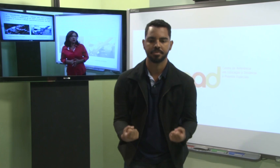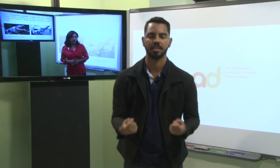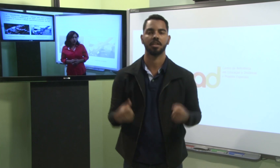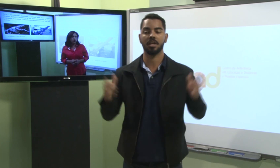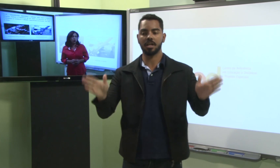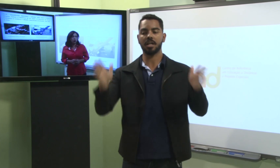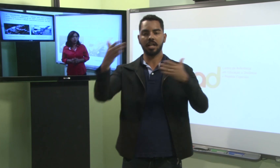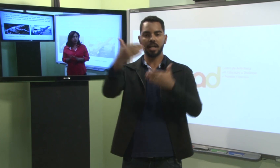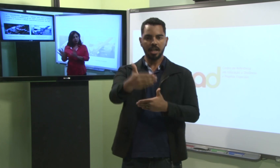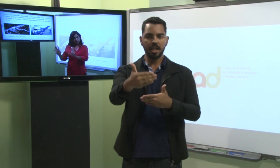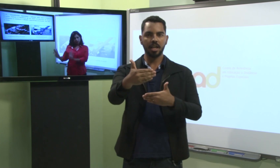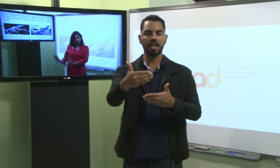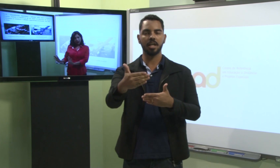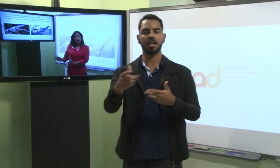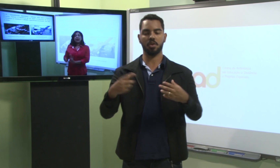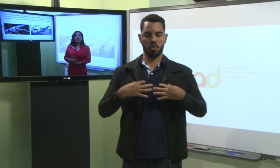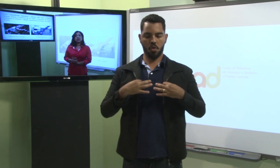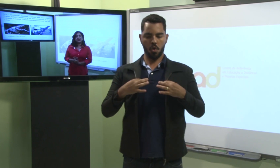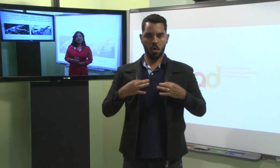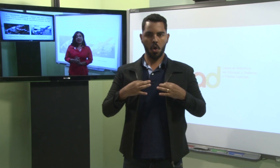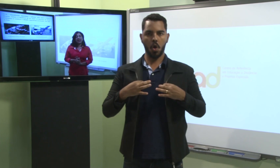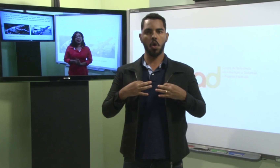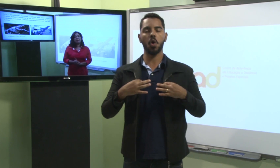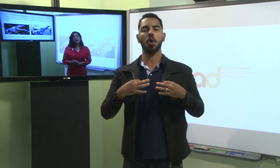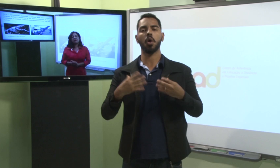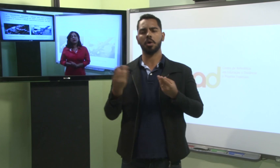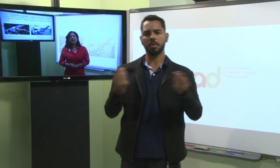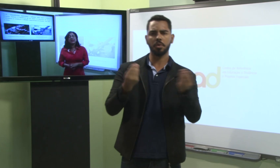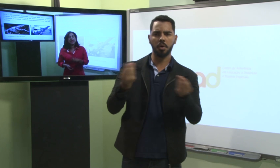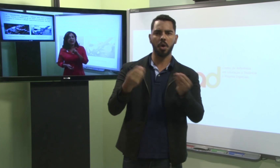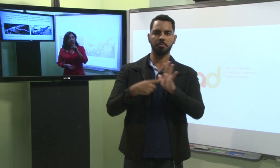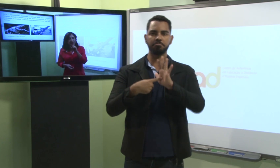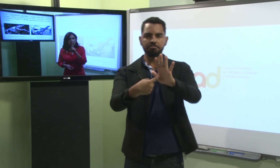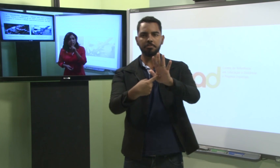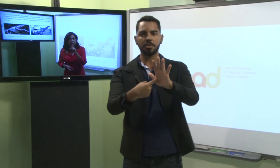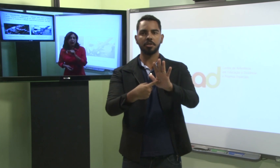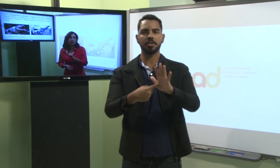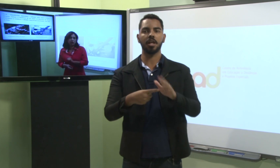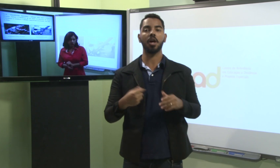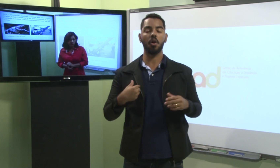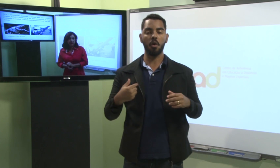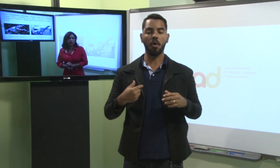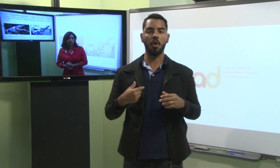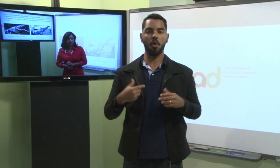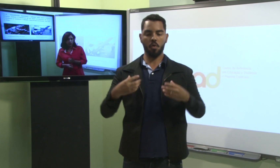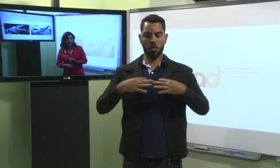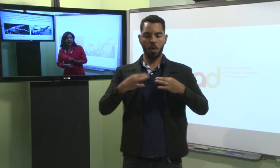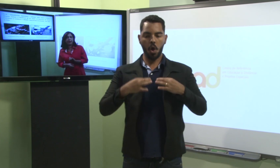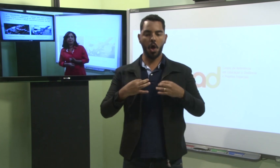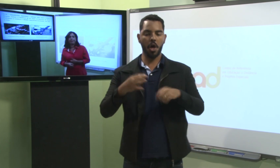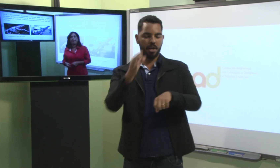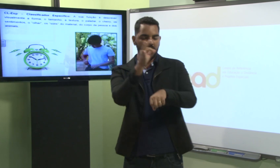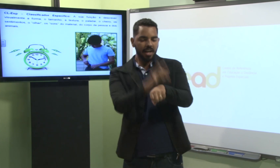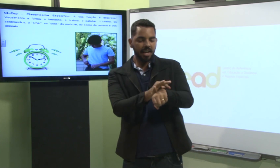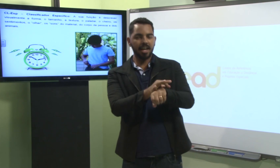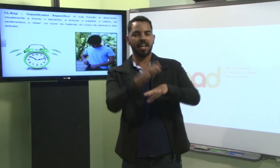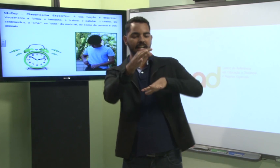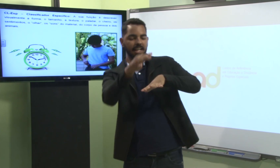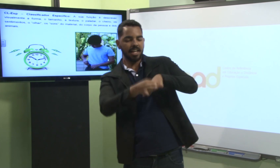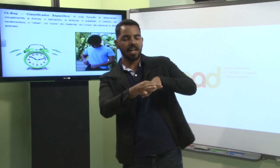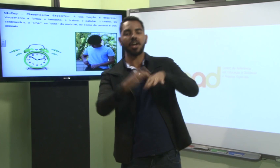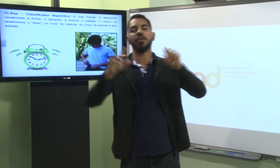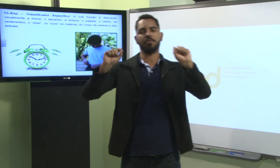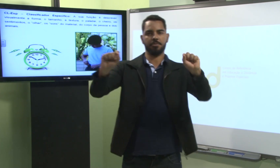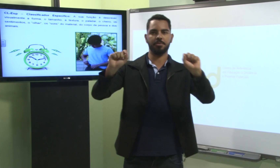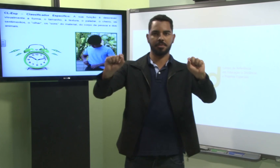que estão neste corpo. Este CL, lembrando a vocês que ele não tem movimento, ok? Vamos